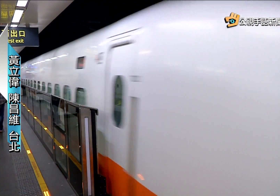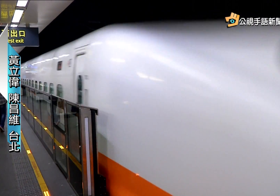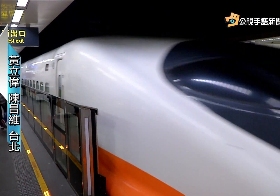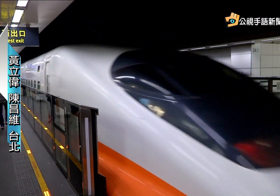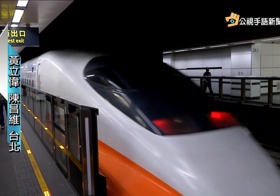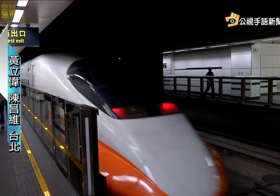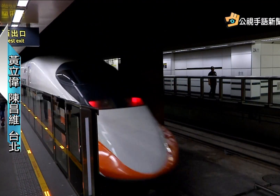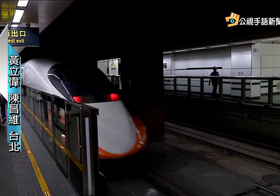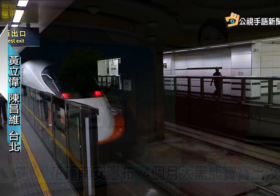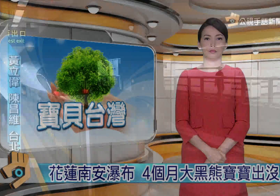道。